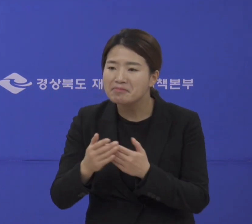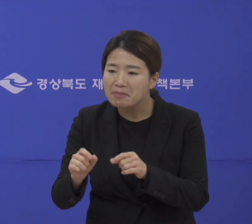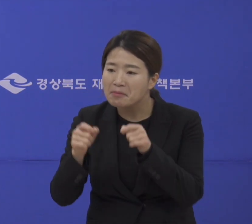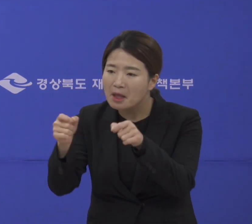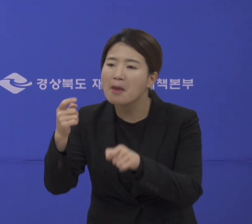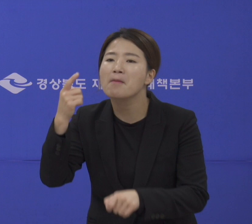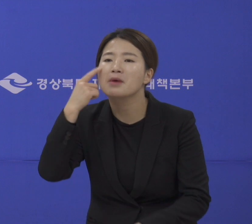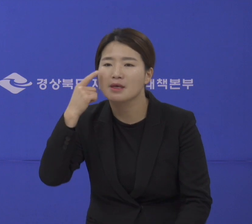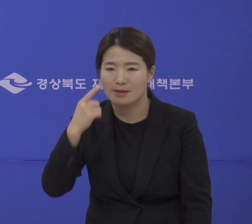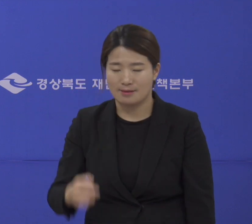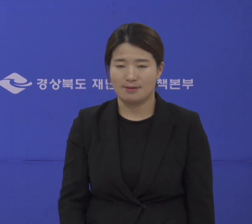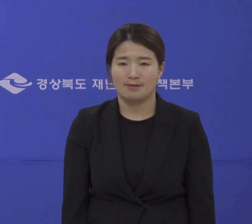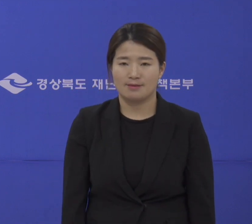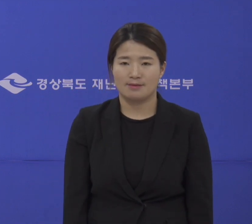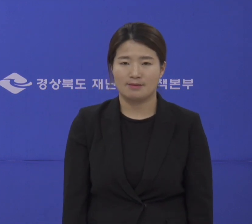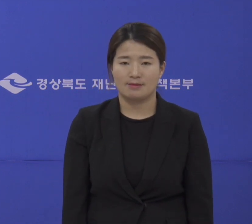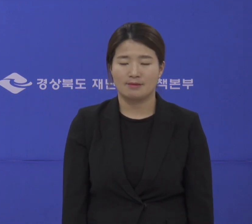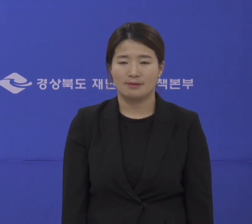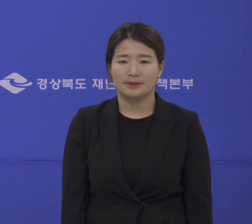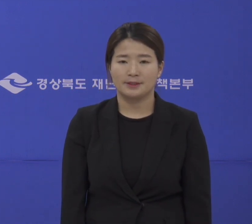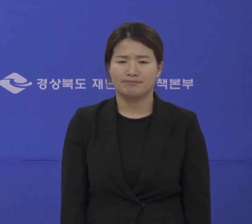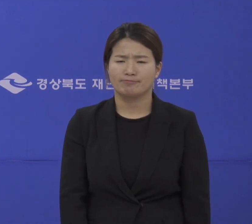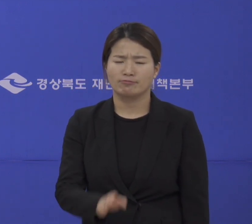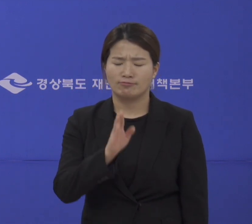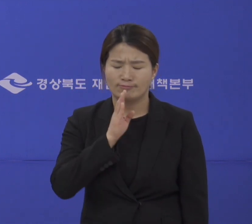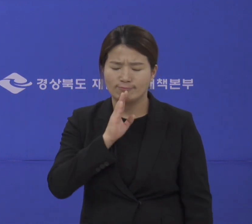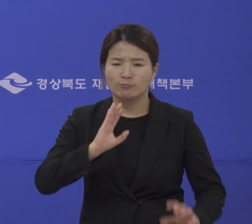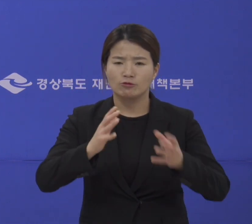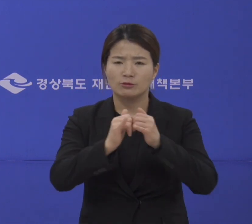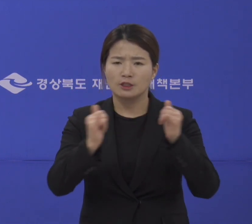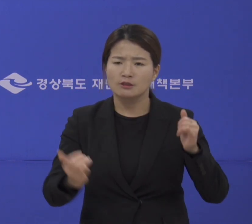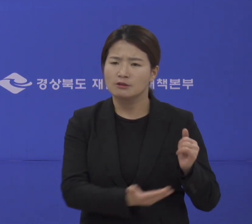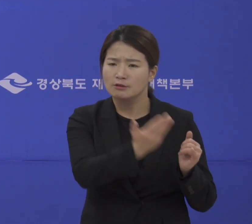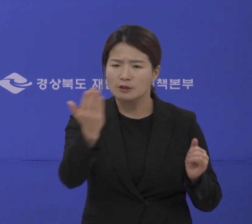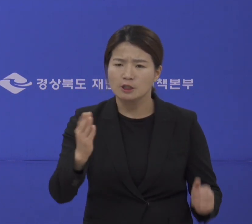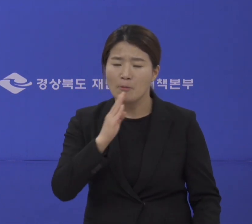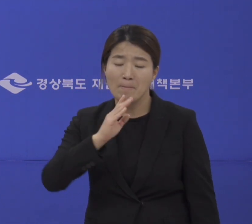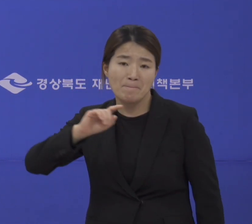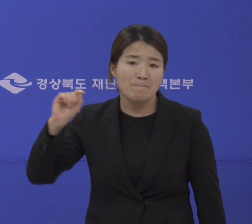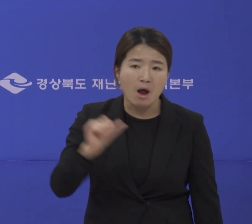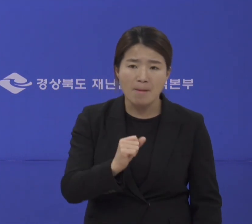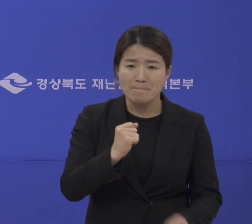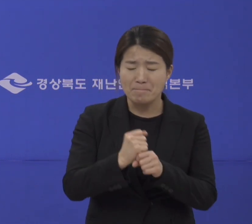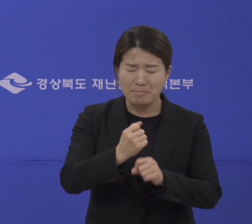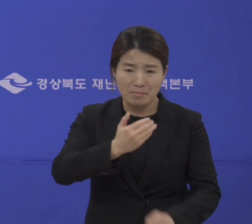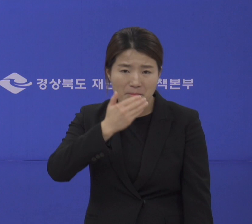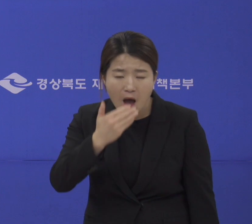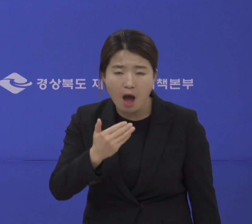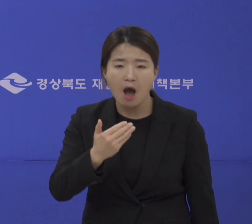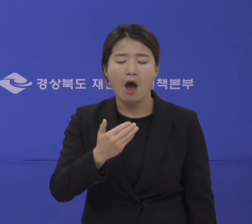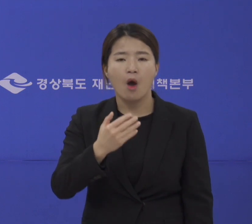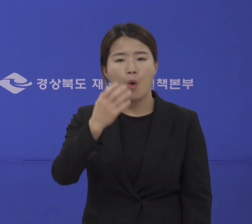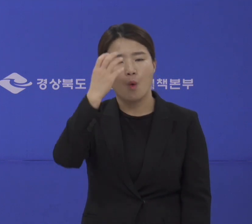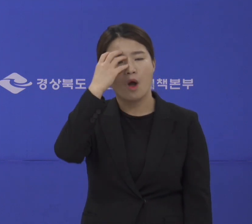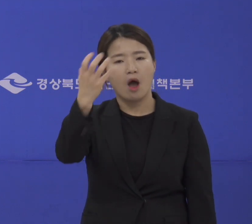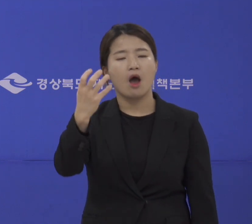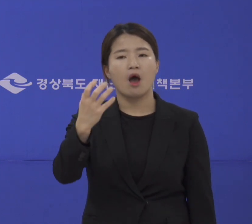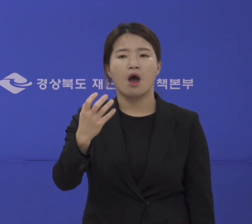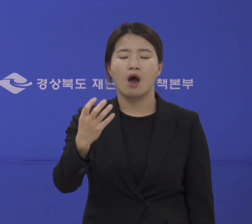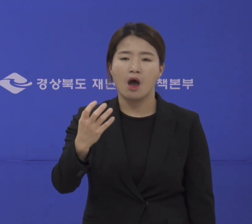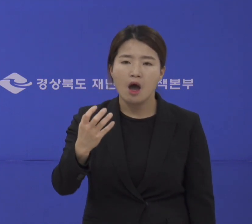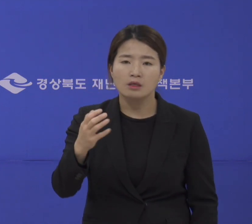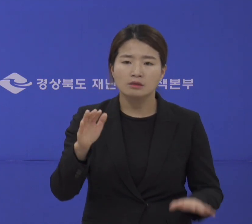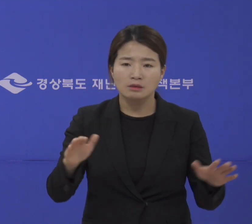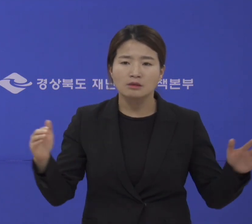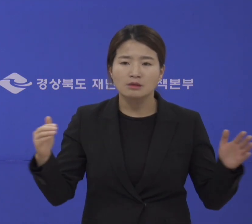아 정말 이 우리 국민들이 이렇게 빠르게 할 수 있다 하는 것을 지금까지